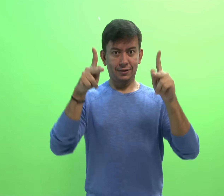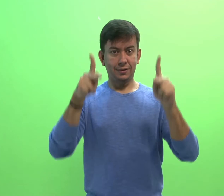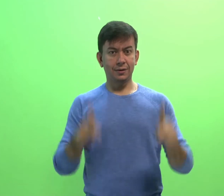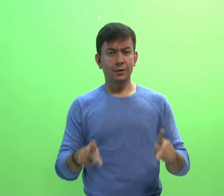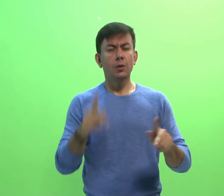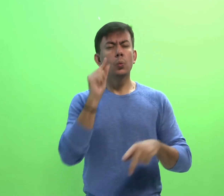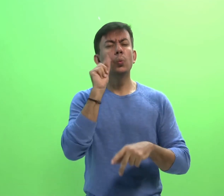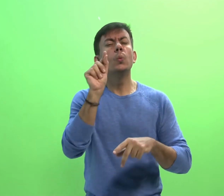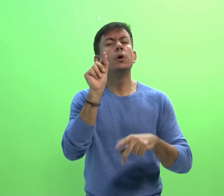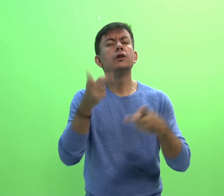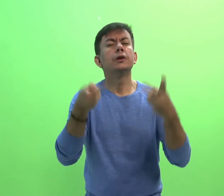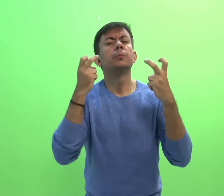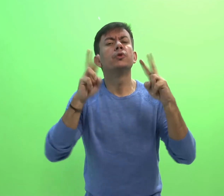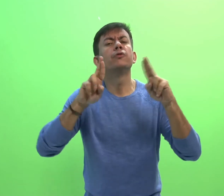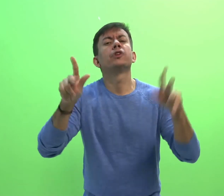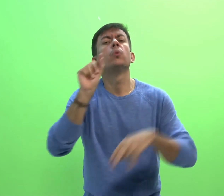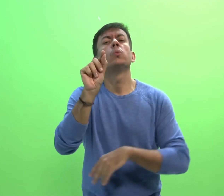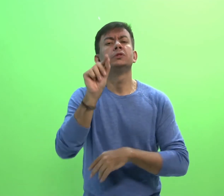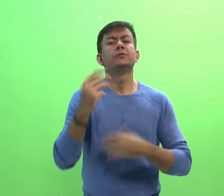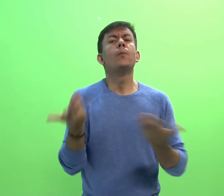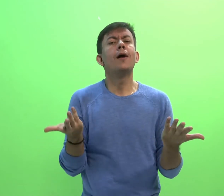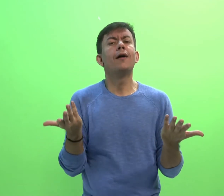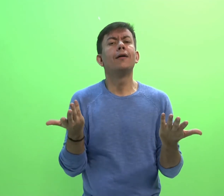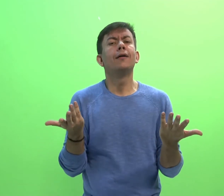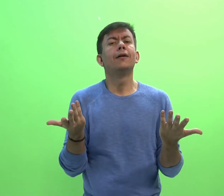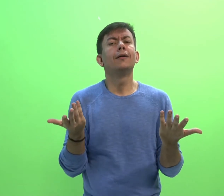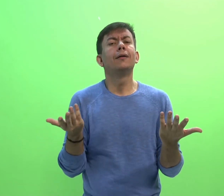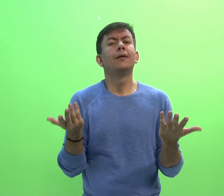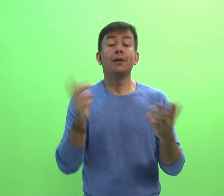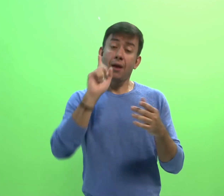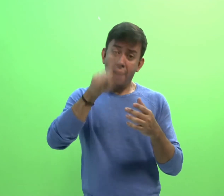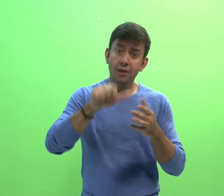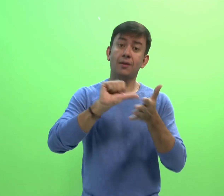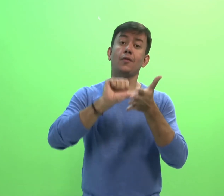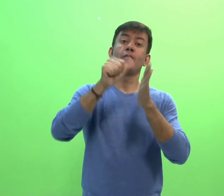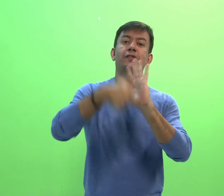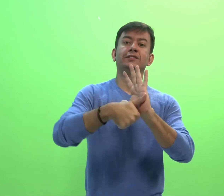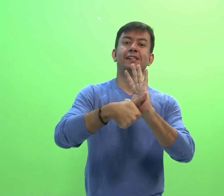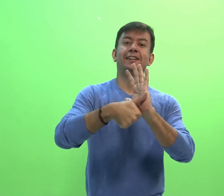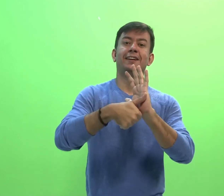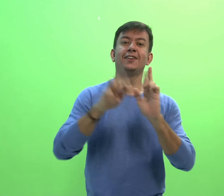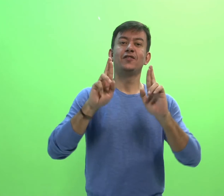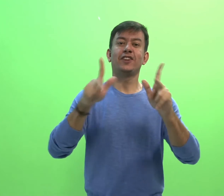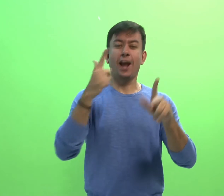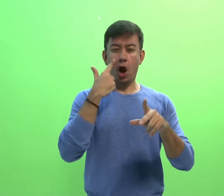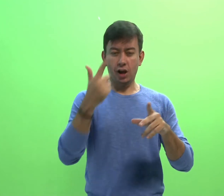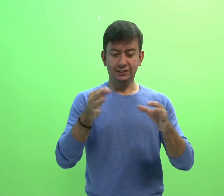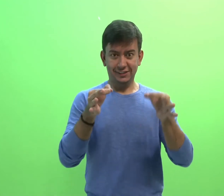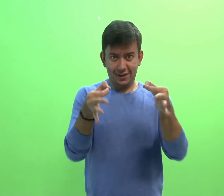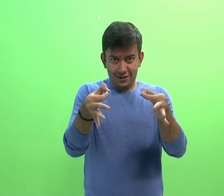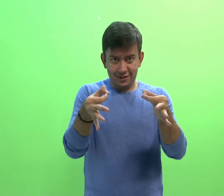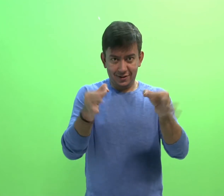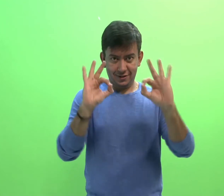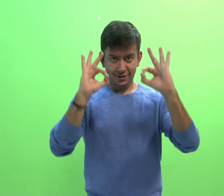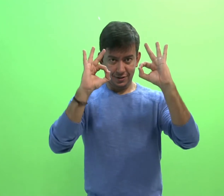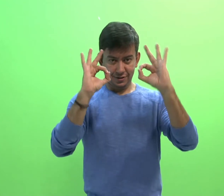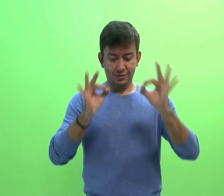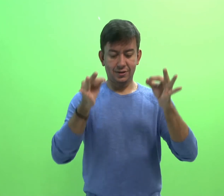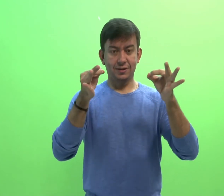Vejam, este sinal e o outro em P. Qual a diferença? Somente a configuração de mão.